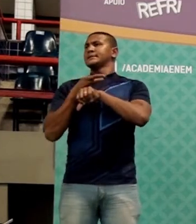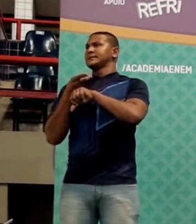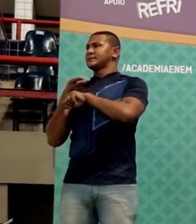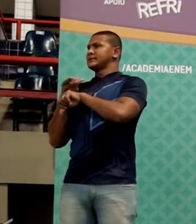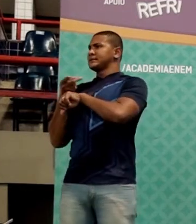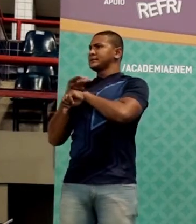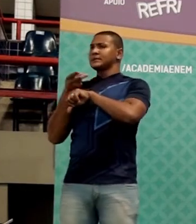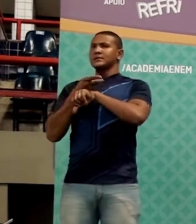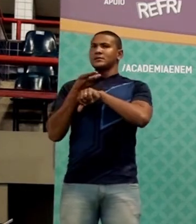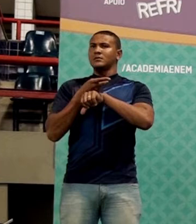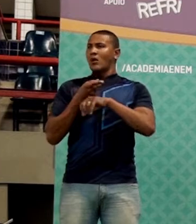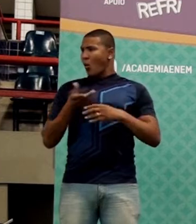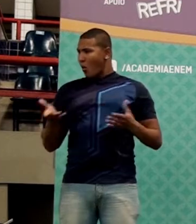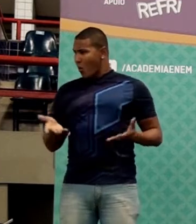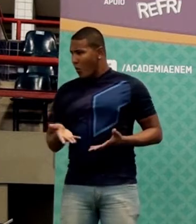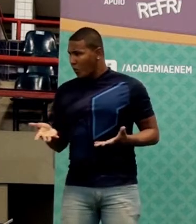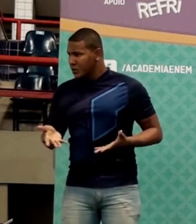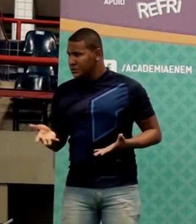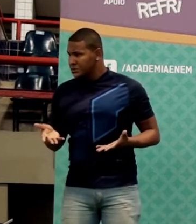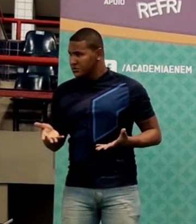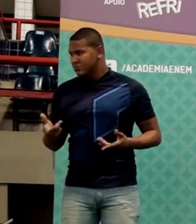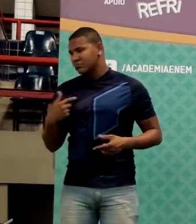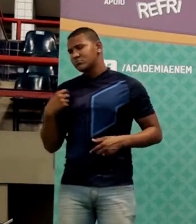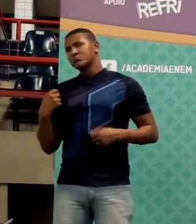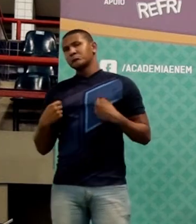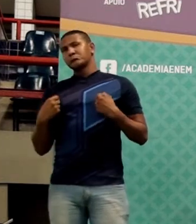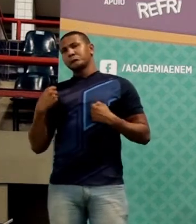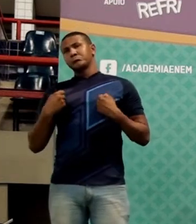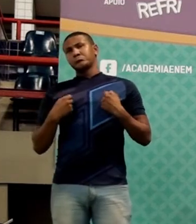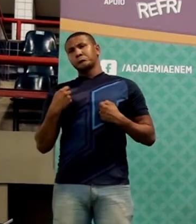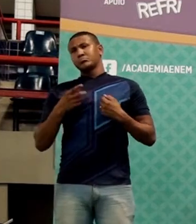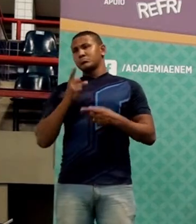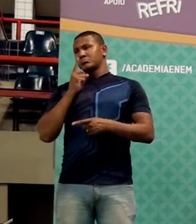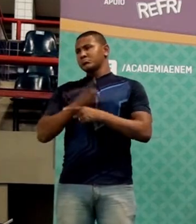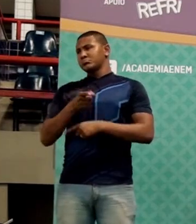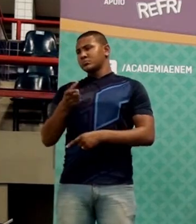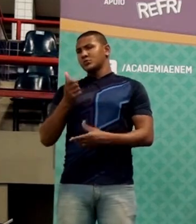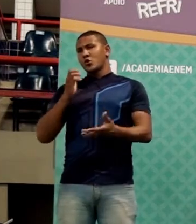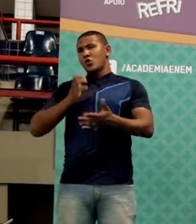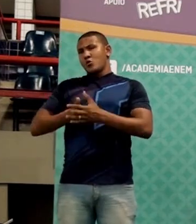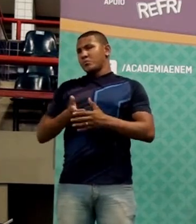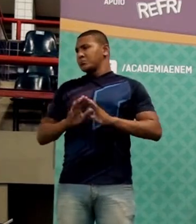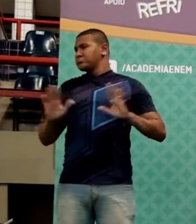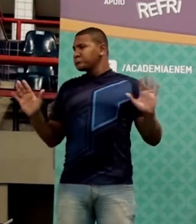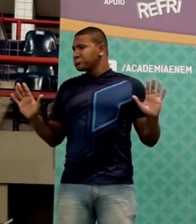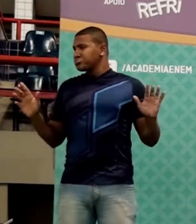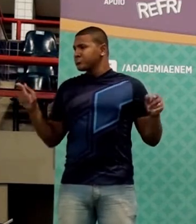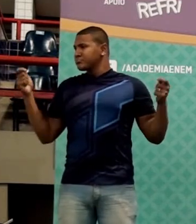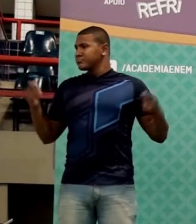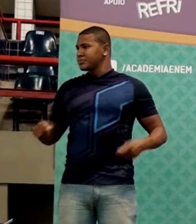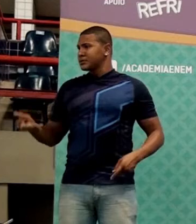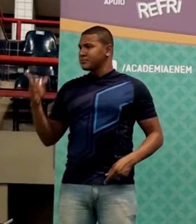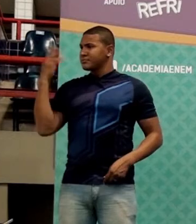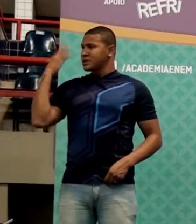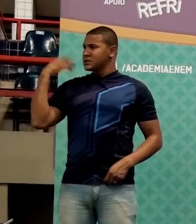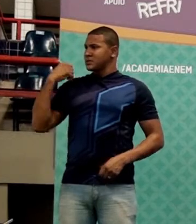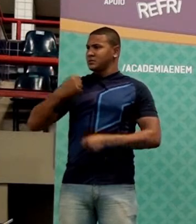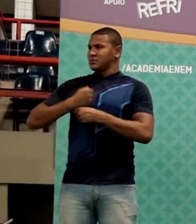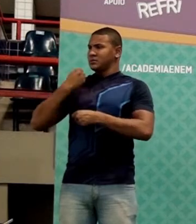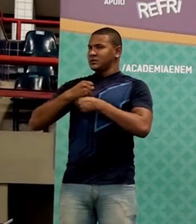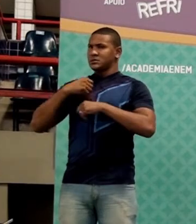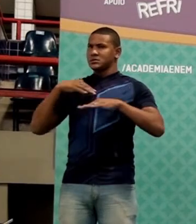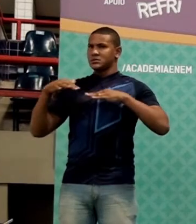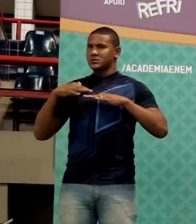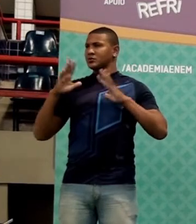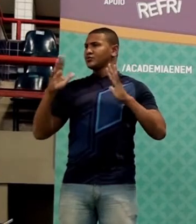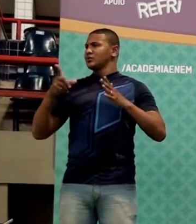morar. Hoje você vai de carro à imobiliária e pronto. Você não faz mais o exercício que você fazia antes. A